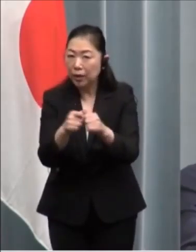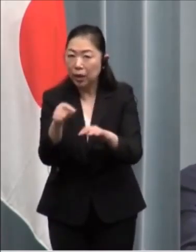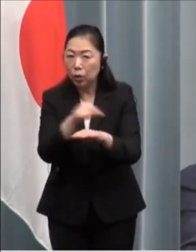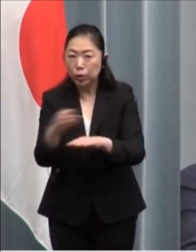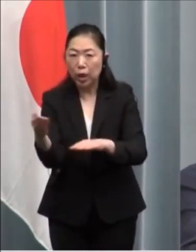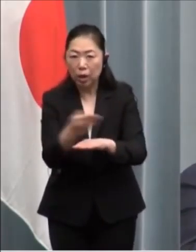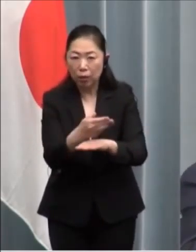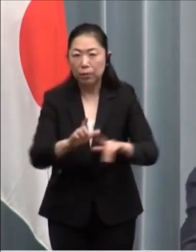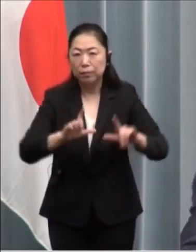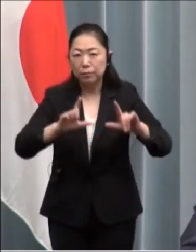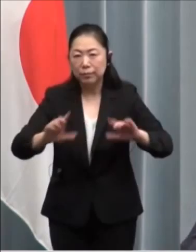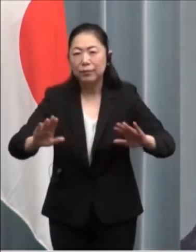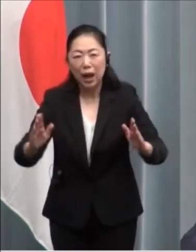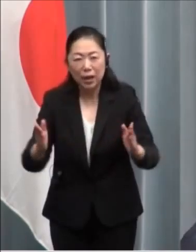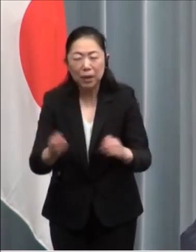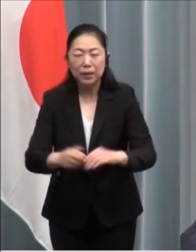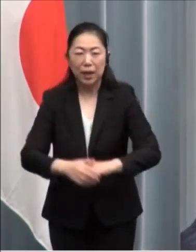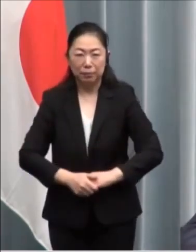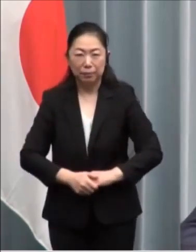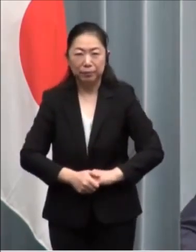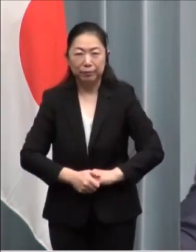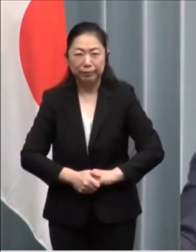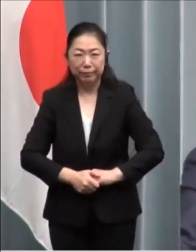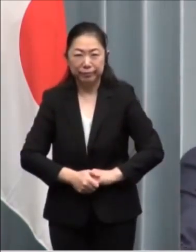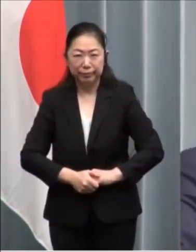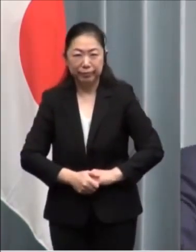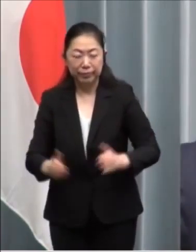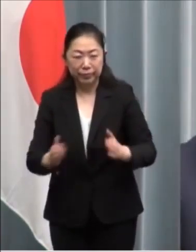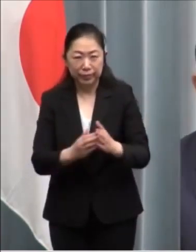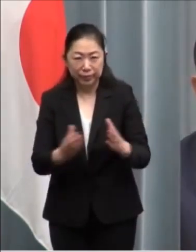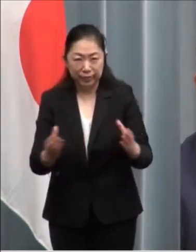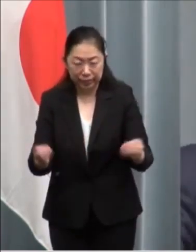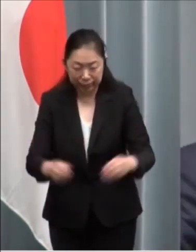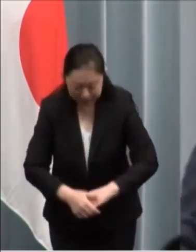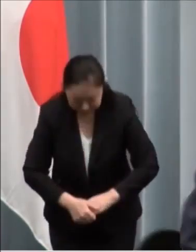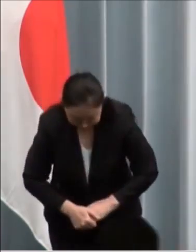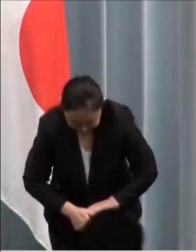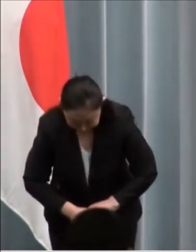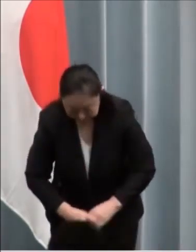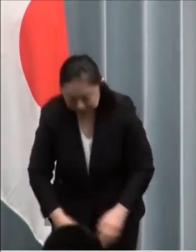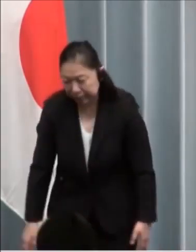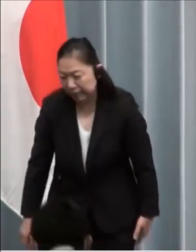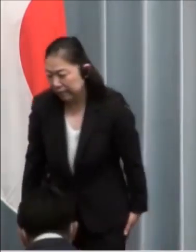のところありません。 よろしいでしょうか。はい、ありがとうございました。